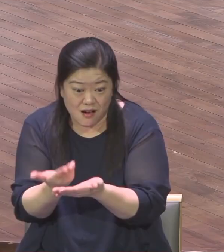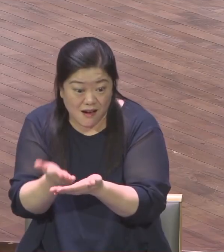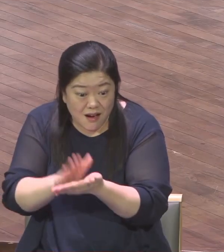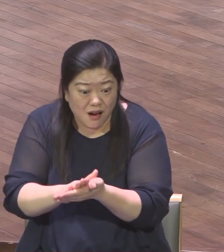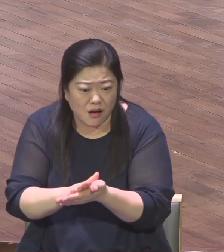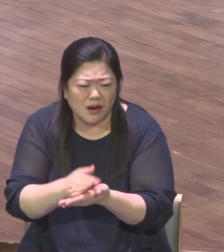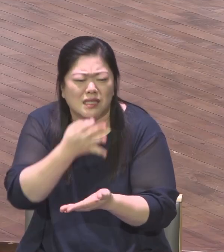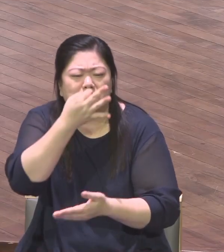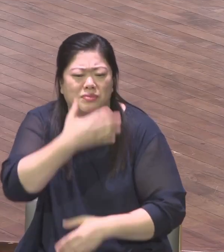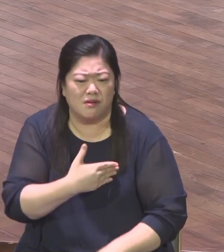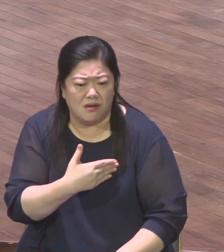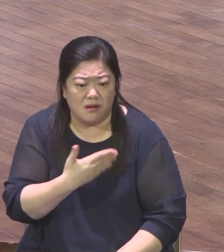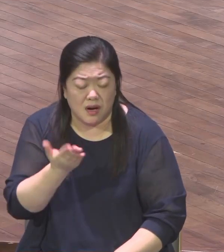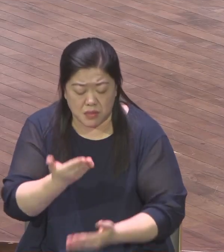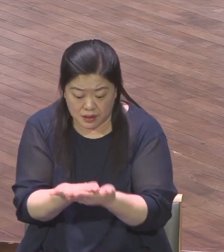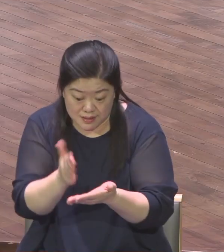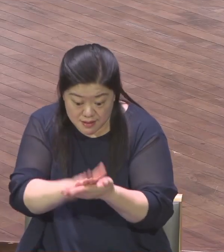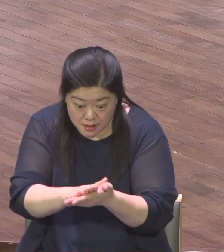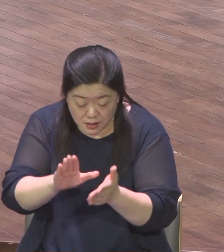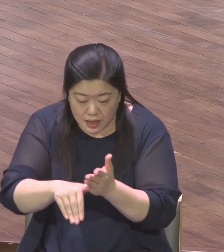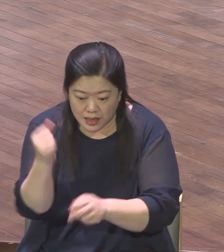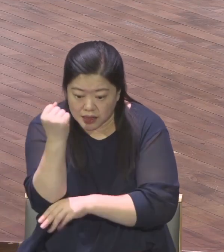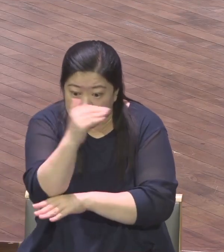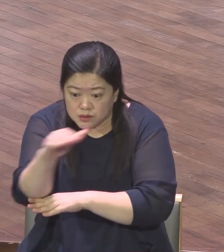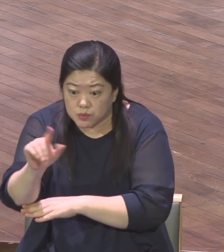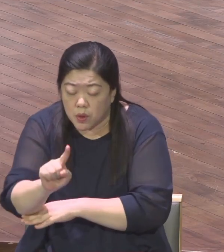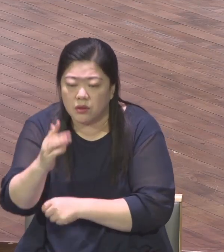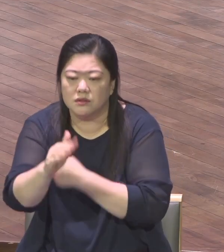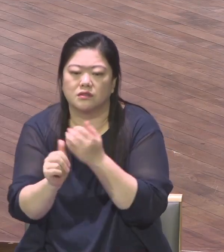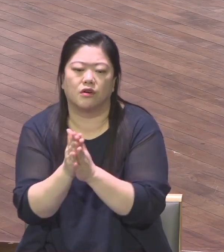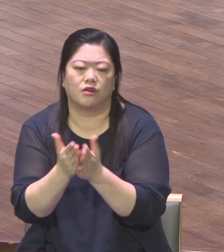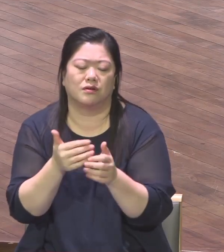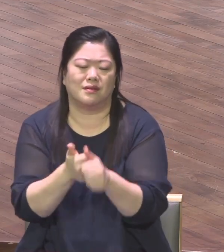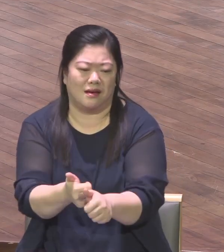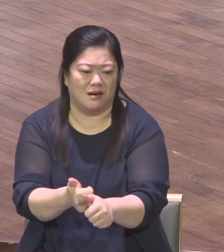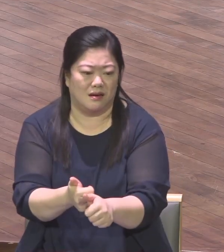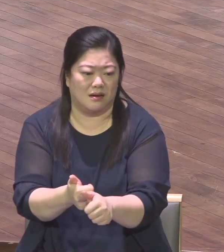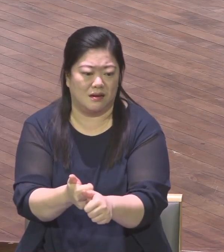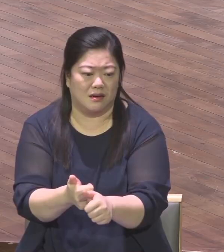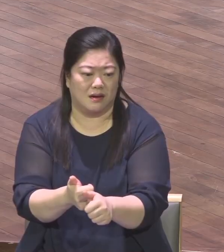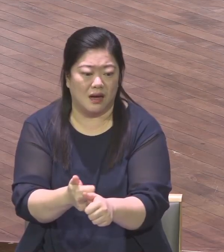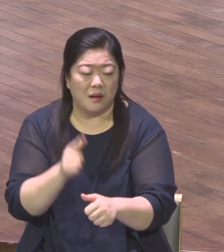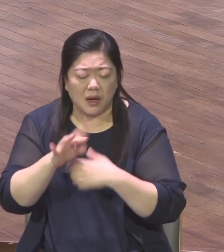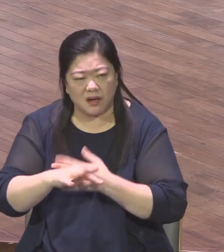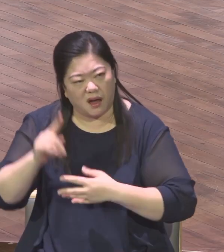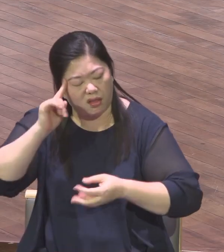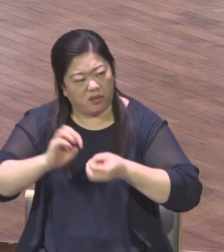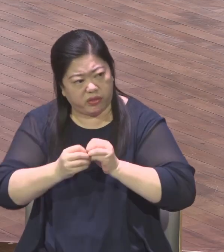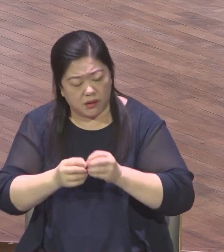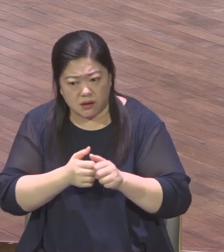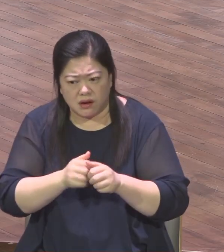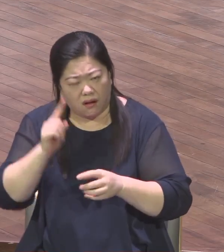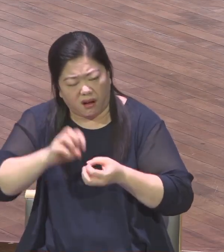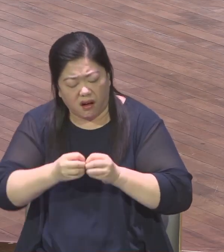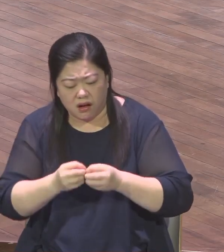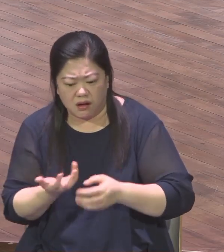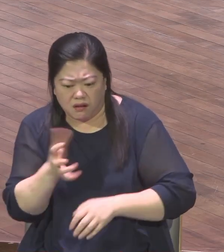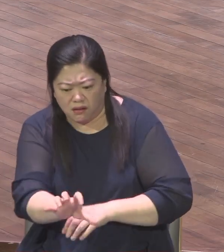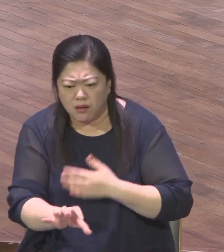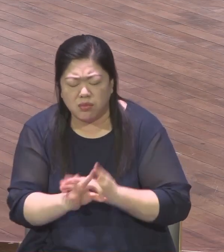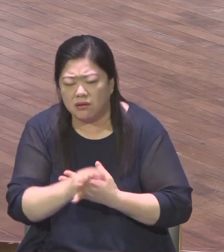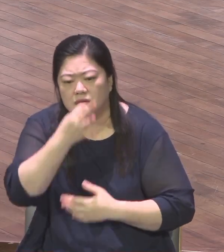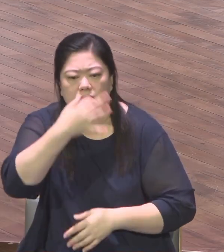돼요. 성경 중심. 영적으로 가장 활성화되었던 초대 교회도